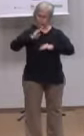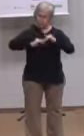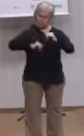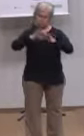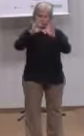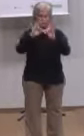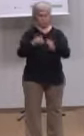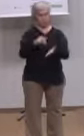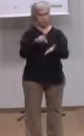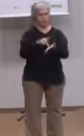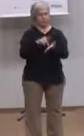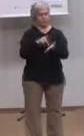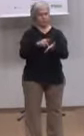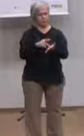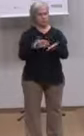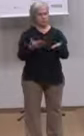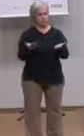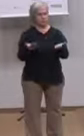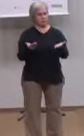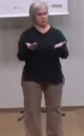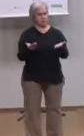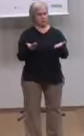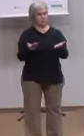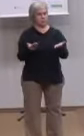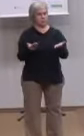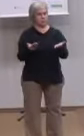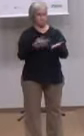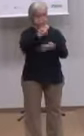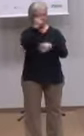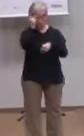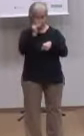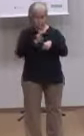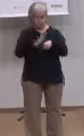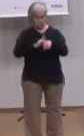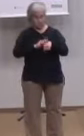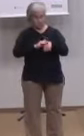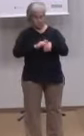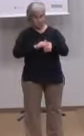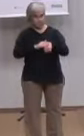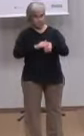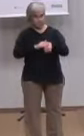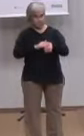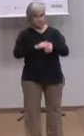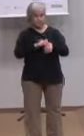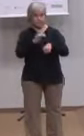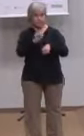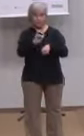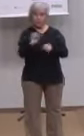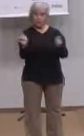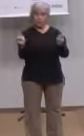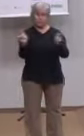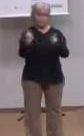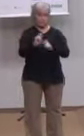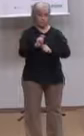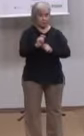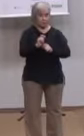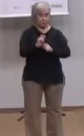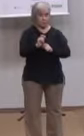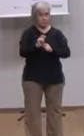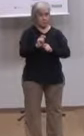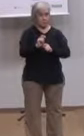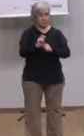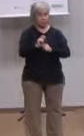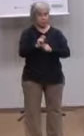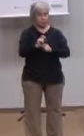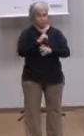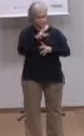profissional. Tá? O paciente, ele, se puder ser eficiente,